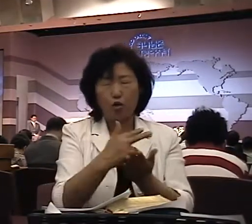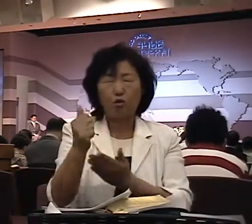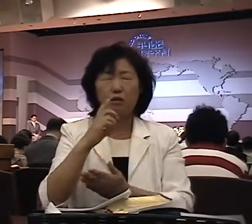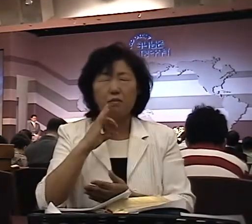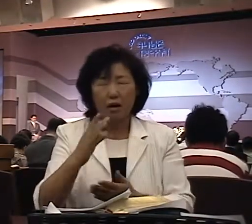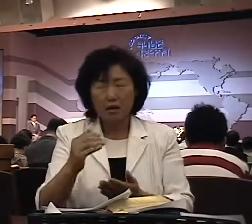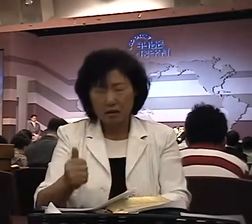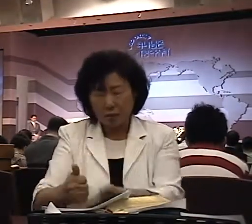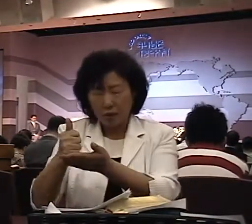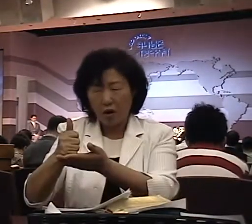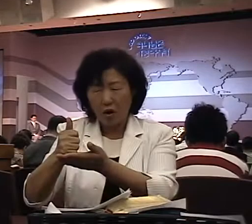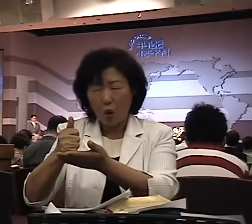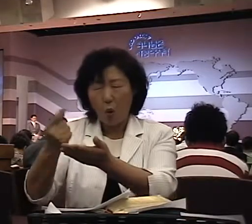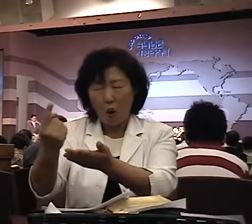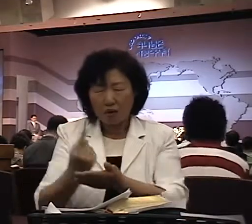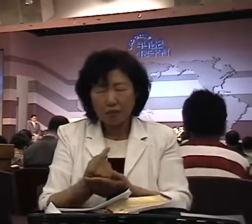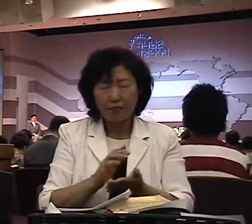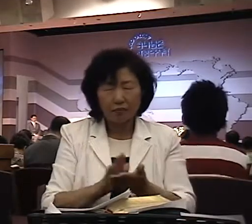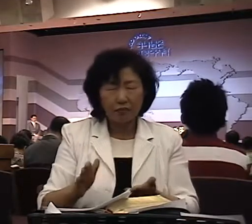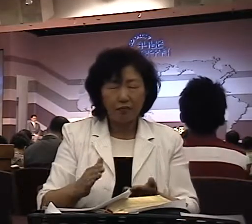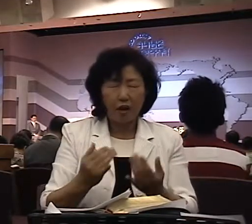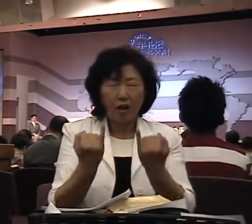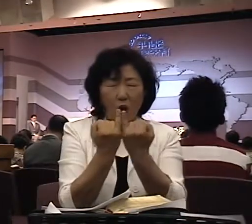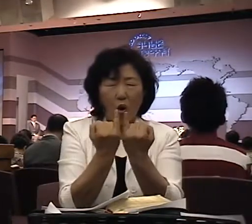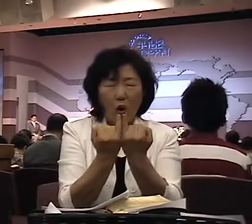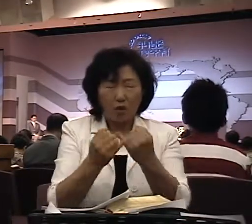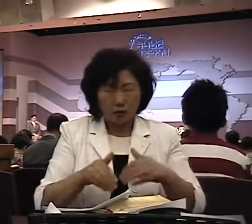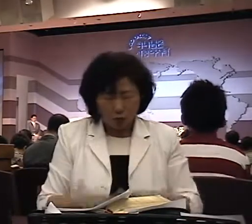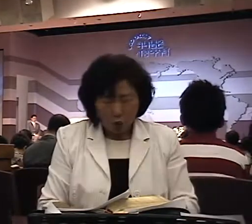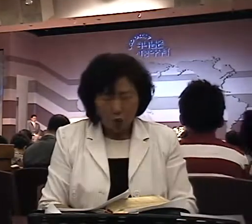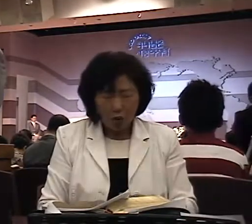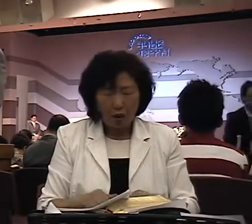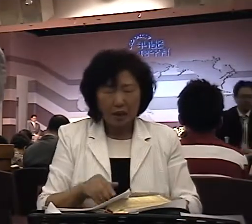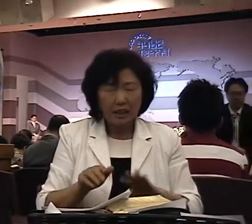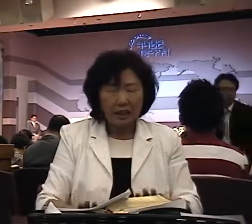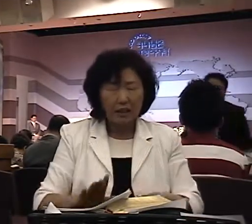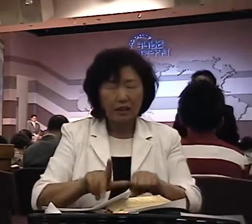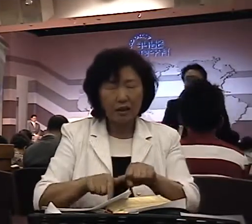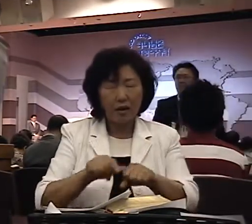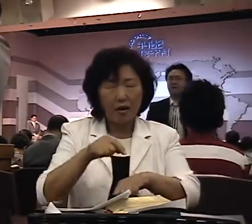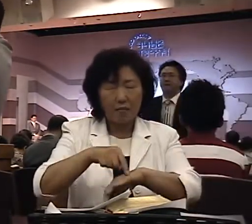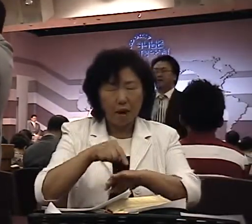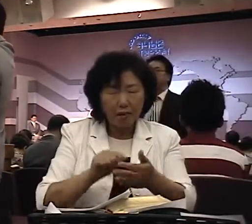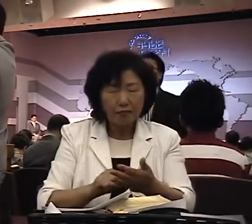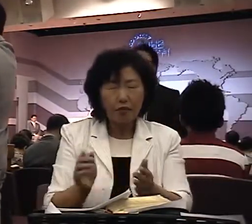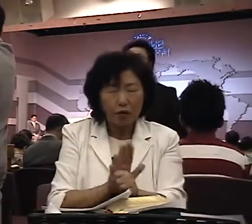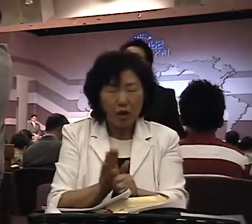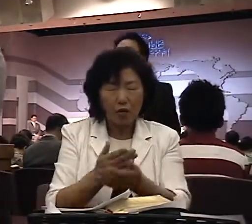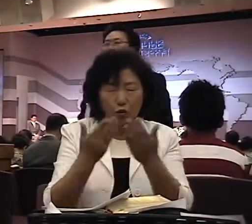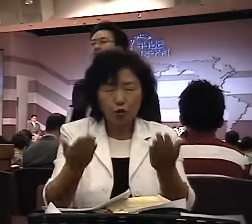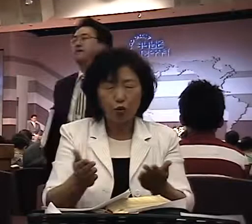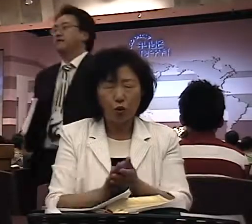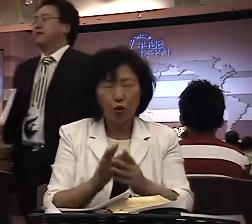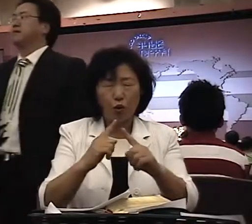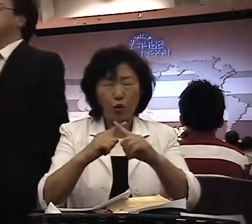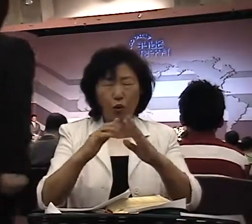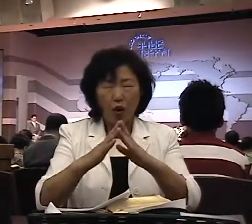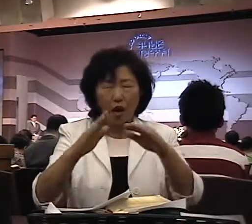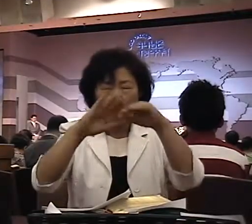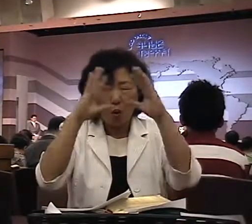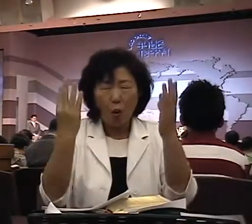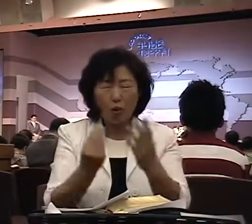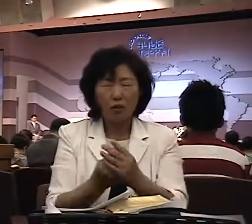섬겨왔습니다. 주님 여정의 마음을 이 시간 위로해 주시고, 이 시간 우리 교회에서의 모든